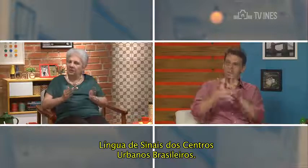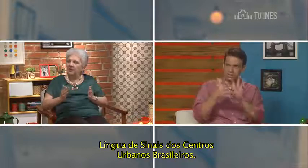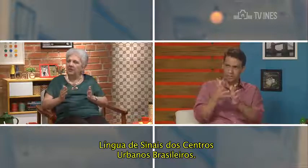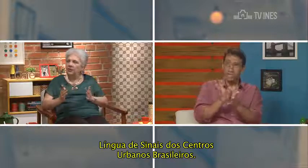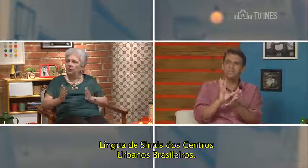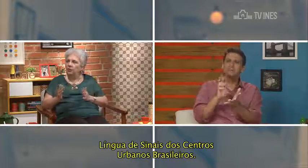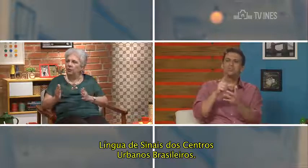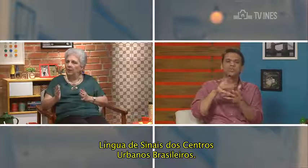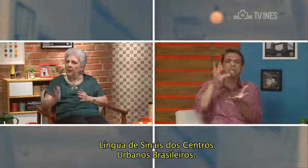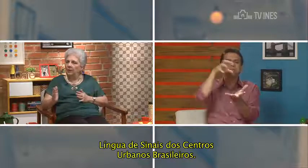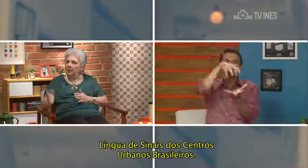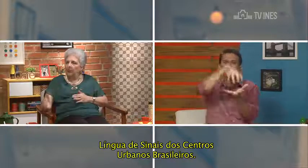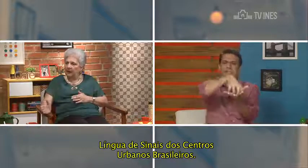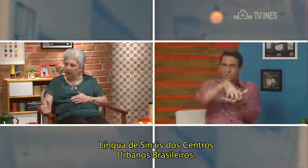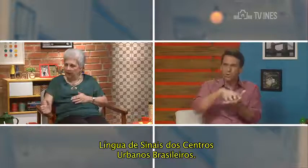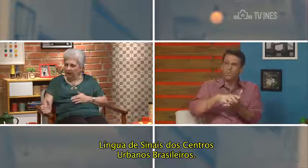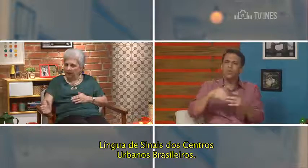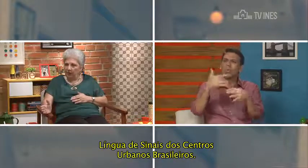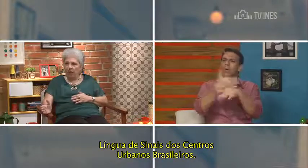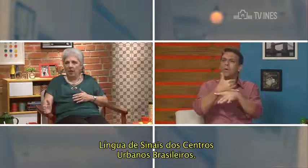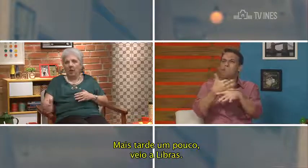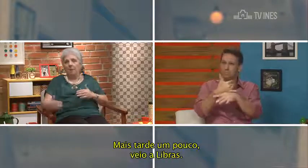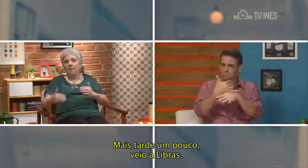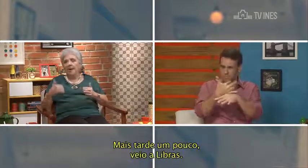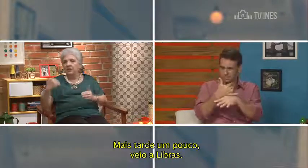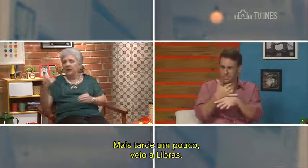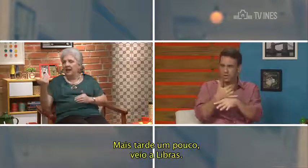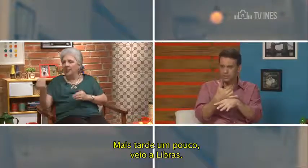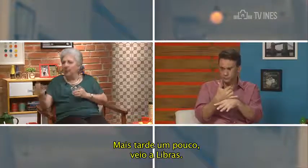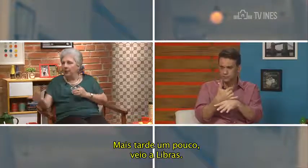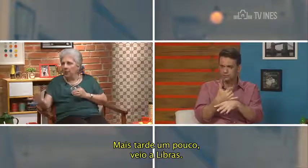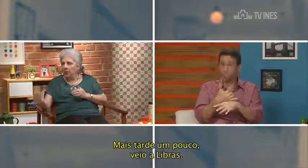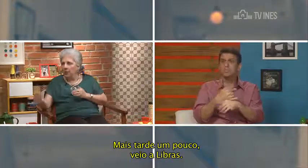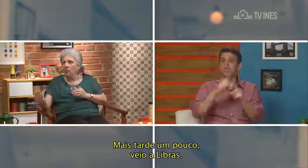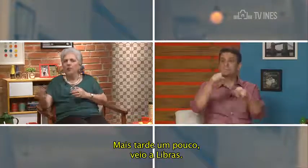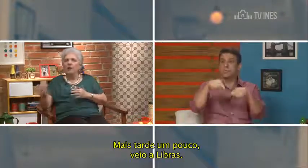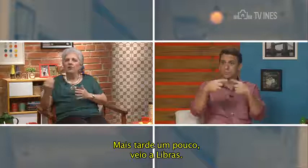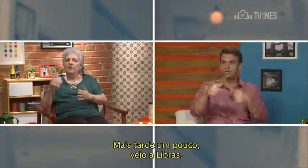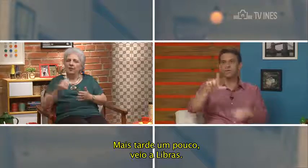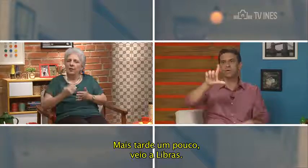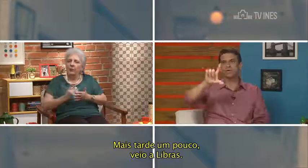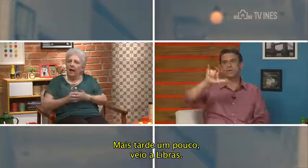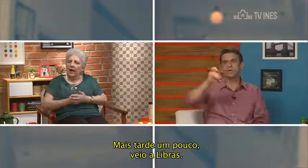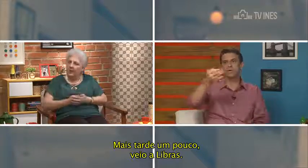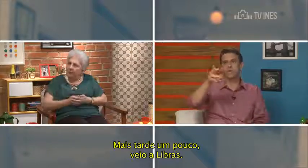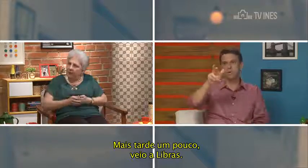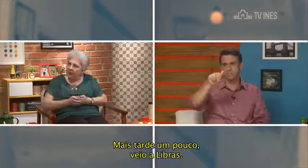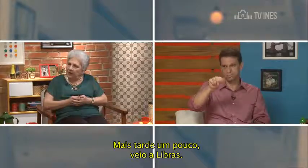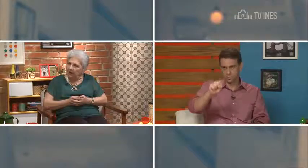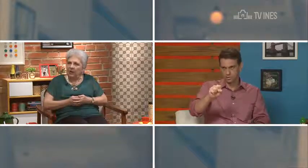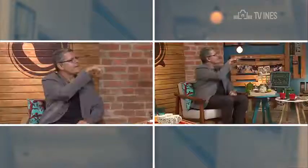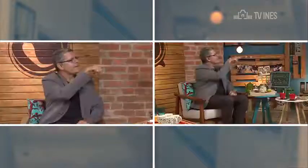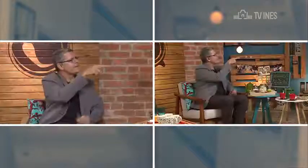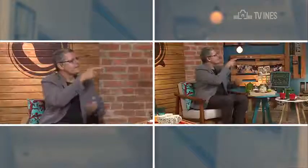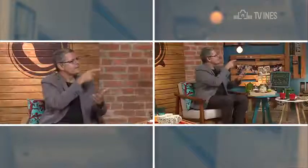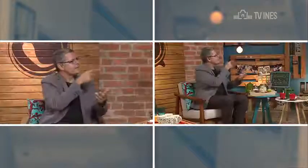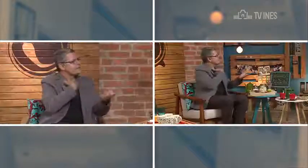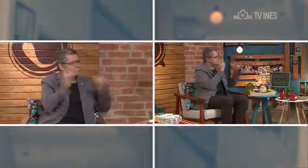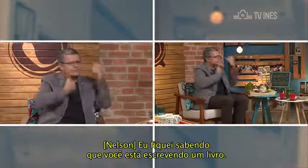sinais Dos centros Urbanos Brasileiros Mais tarde Um pouco Veio A Libras